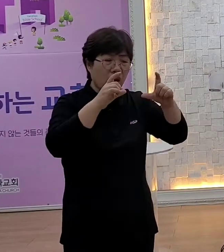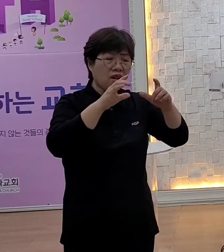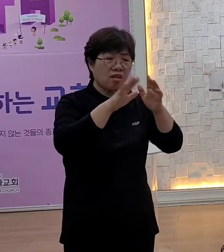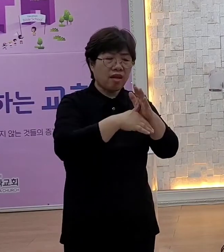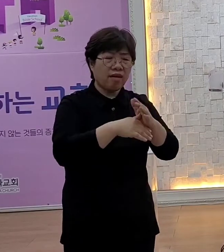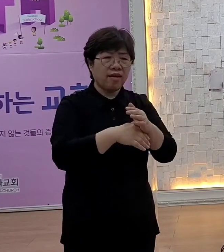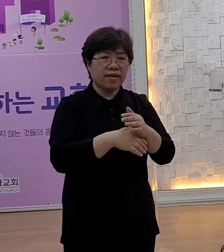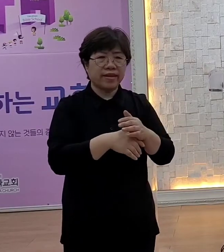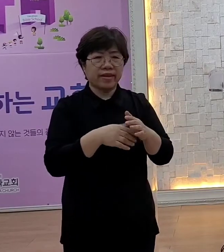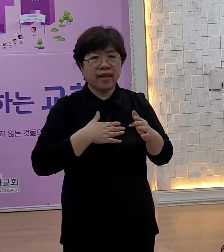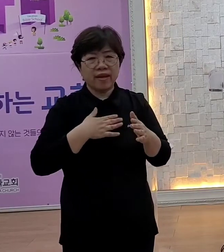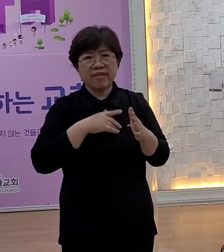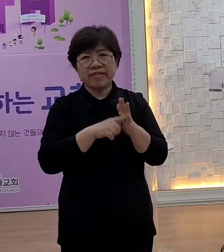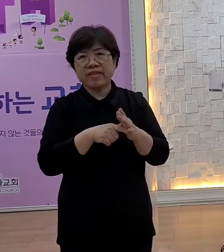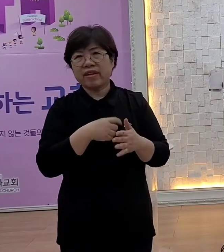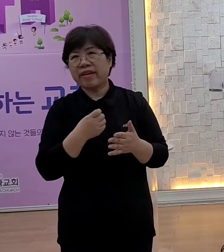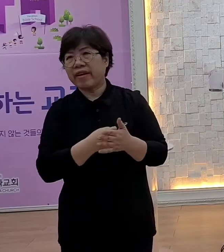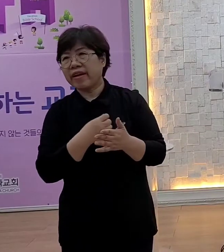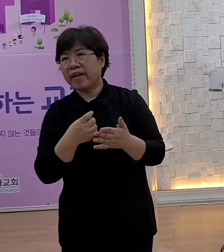이게 니느웨이다.